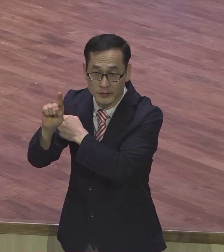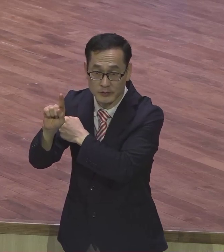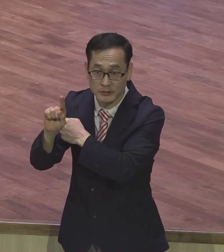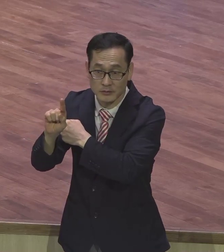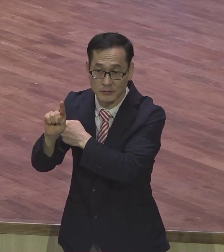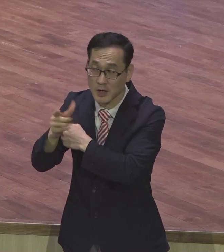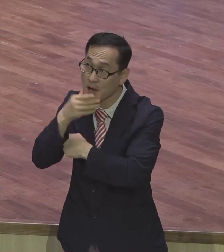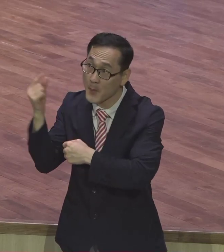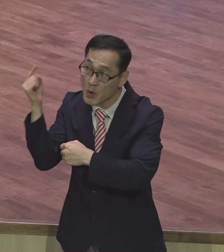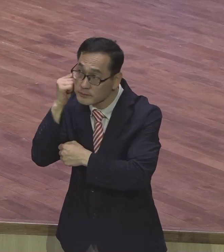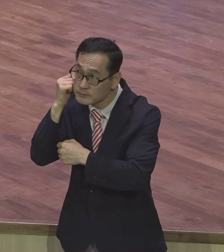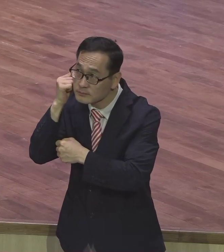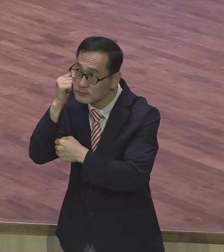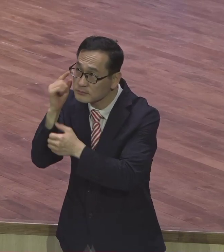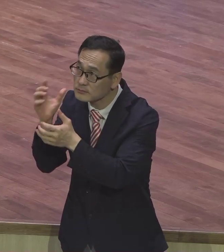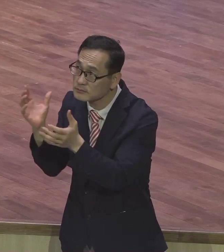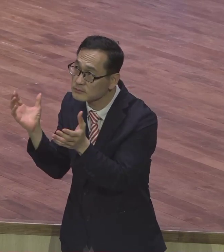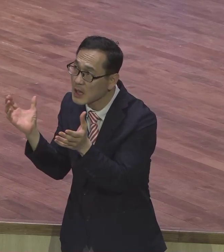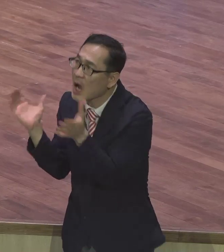복음을 듣게 하시느냐